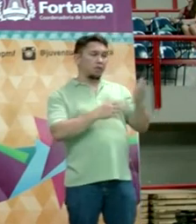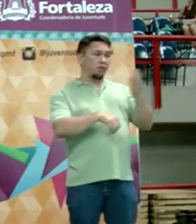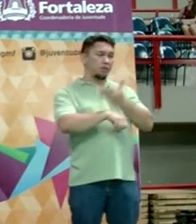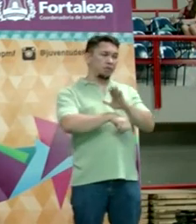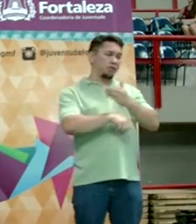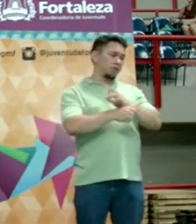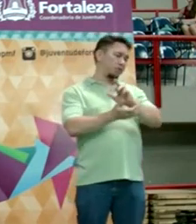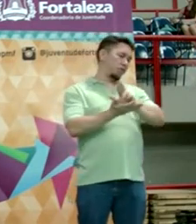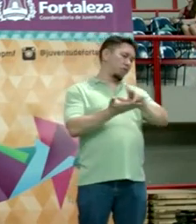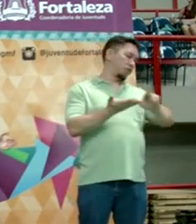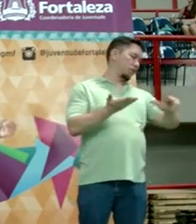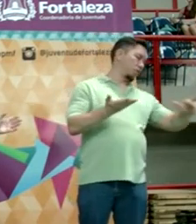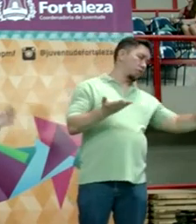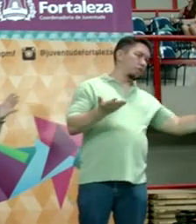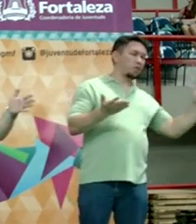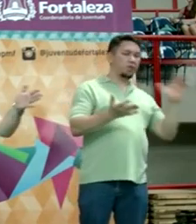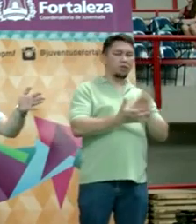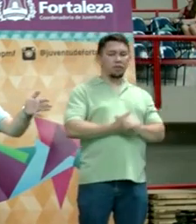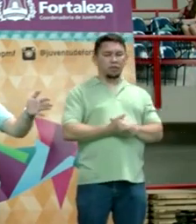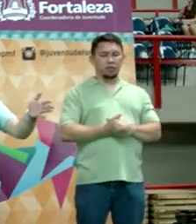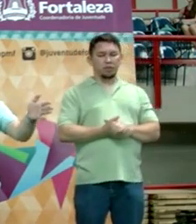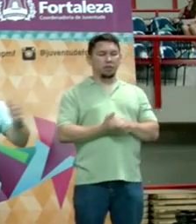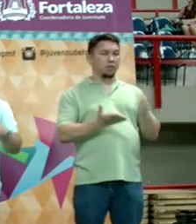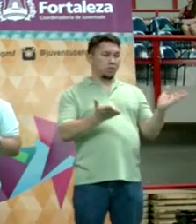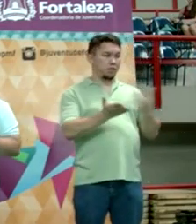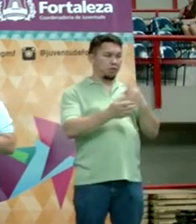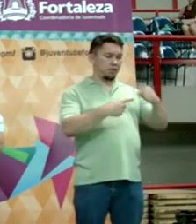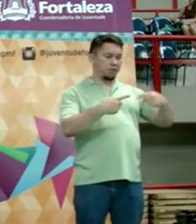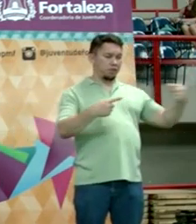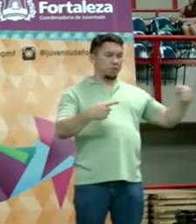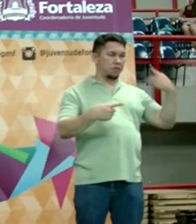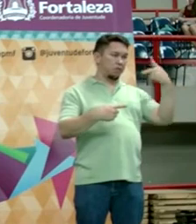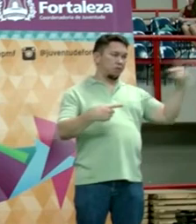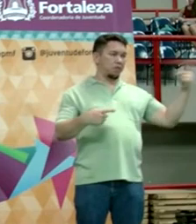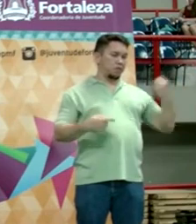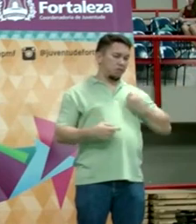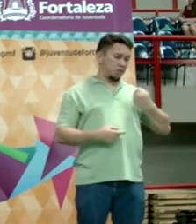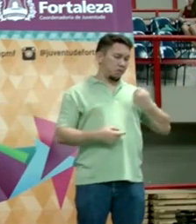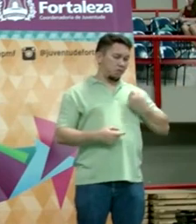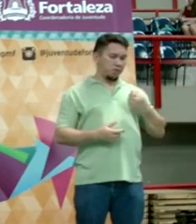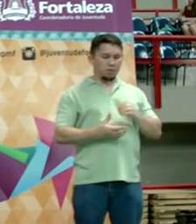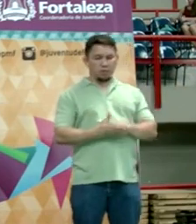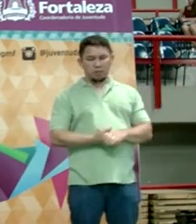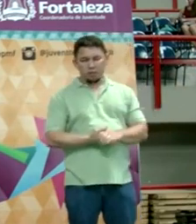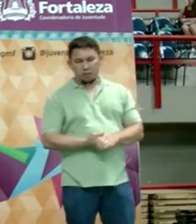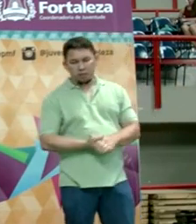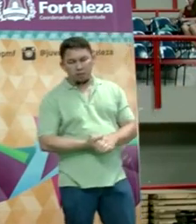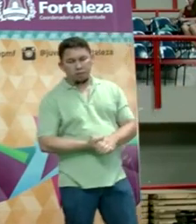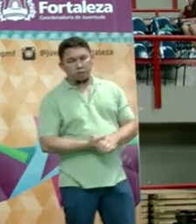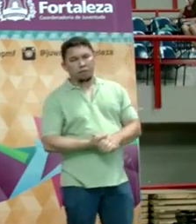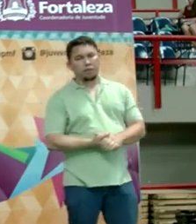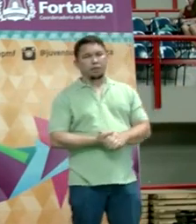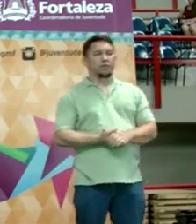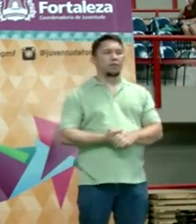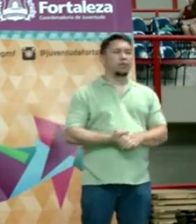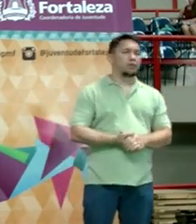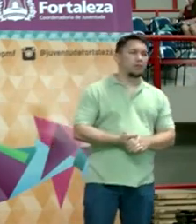nossa série de exercícios, né? Convido vocês a abrir a apostila de vocês na página